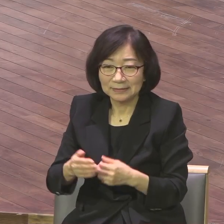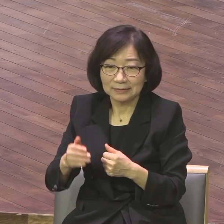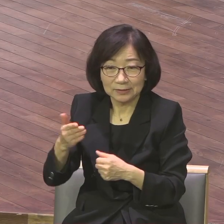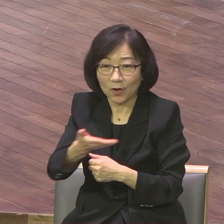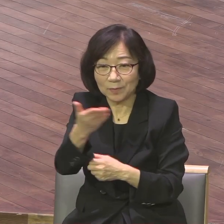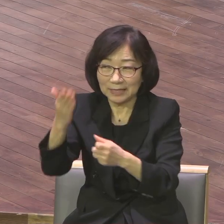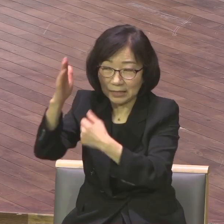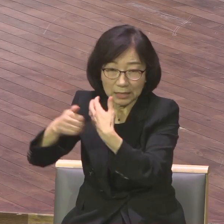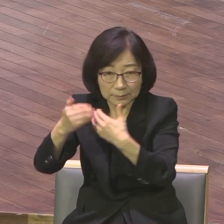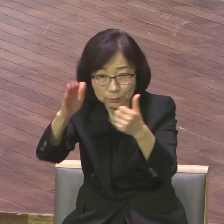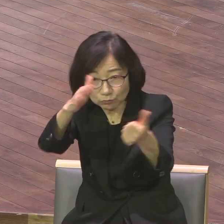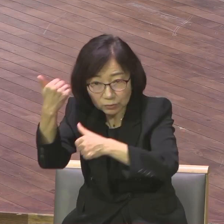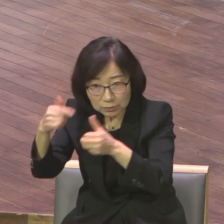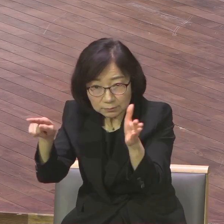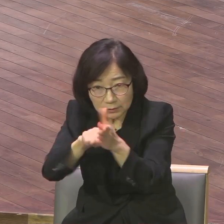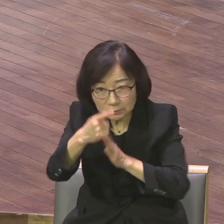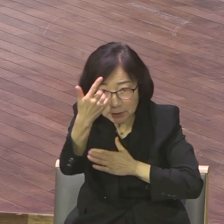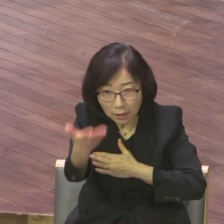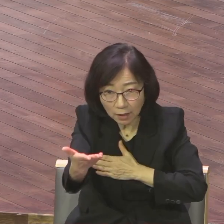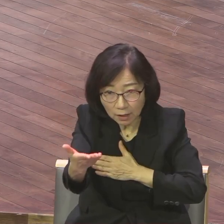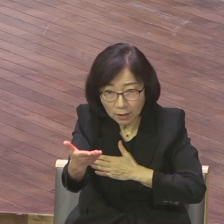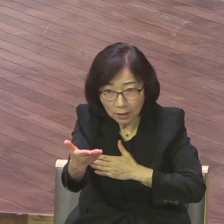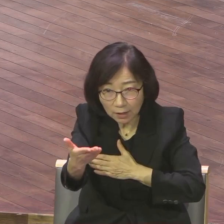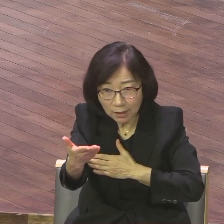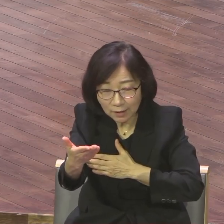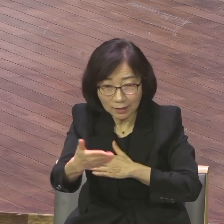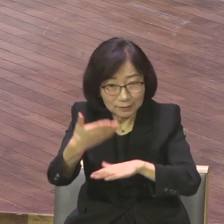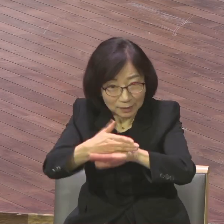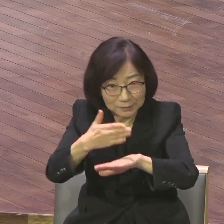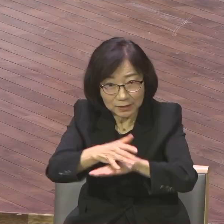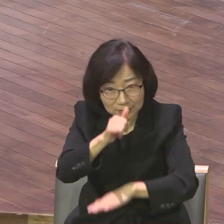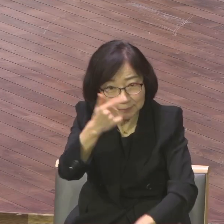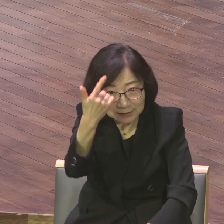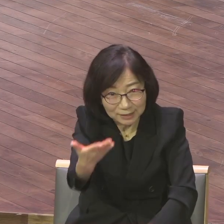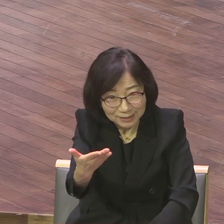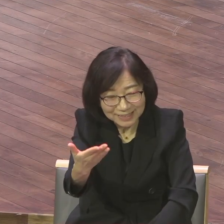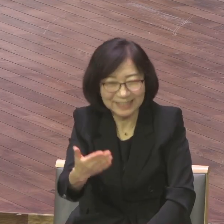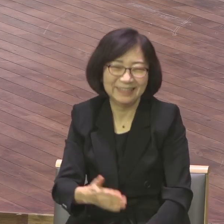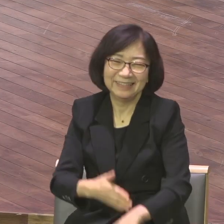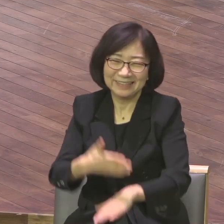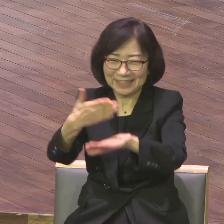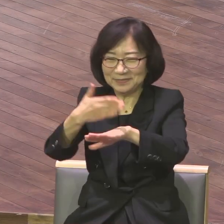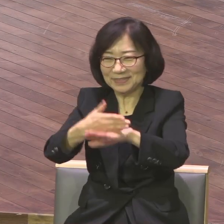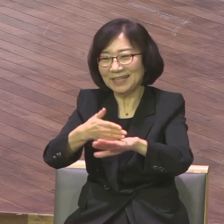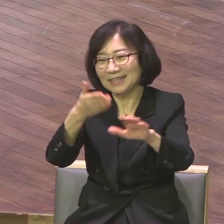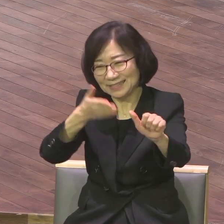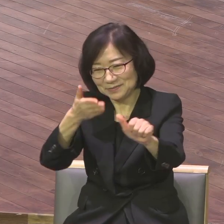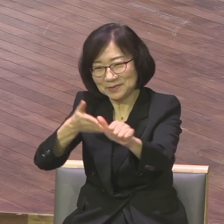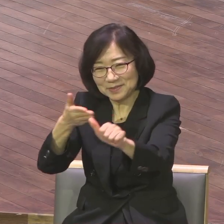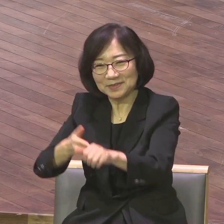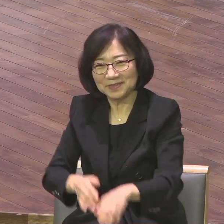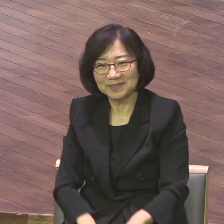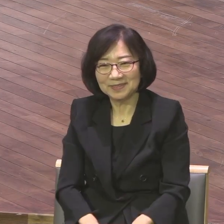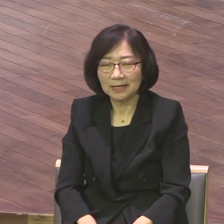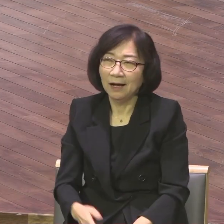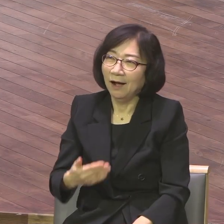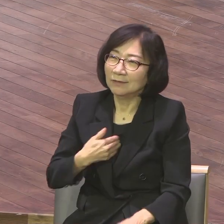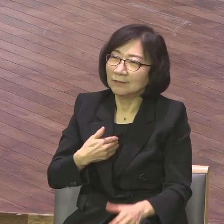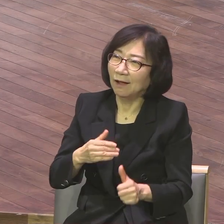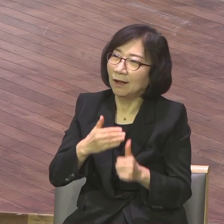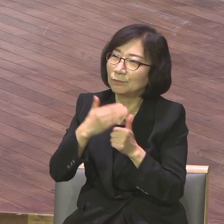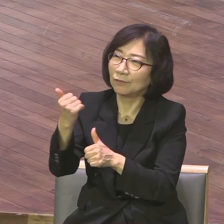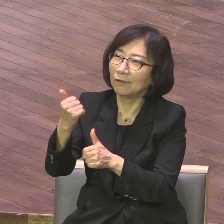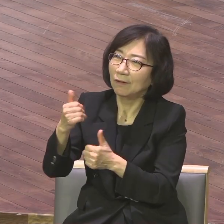믿습니까? 믿으시기 바랍니다. 감사합니까? 감사하시기 바랍니다. 가장